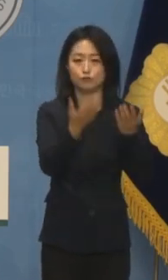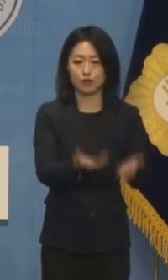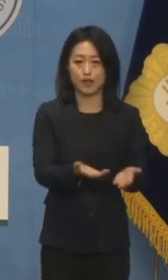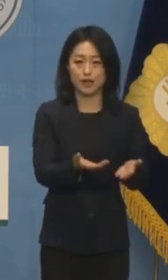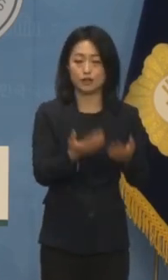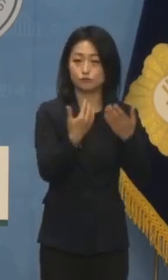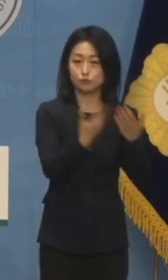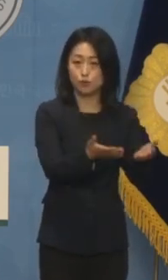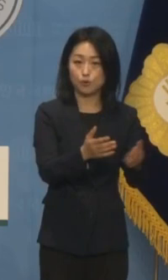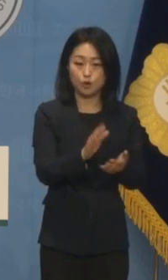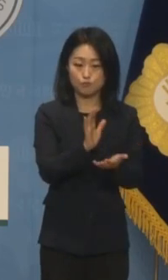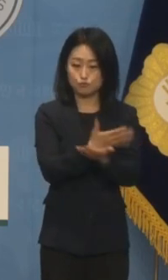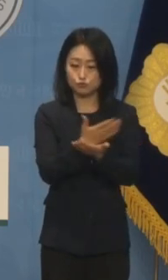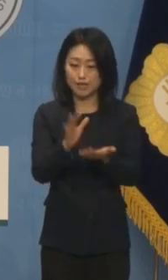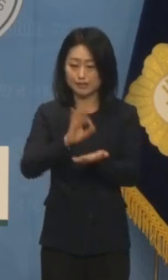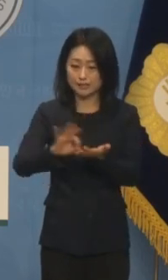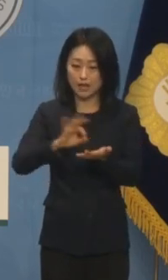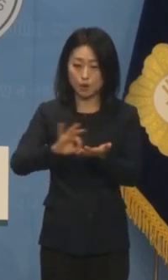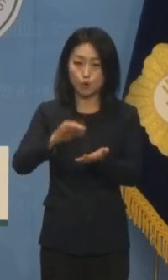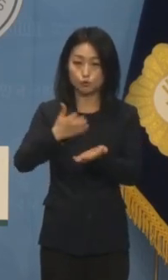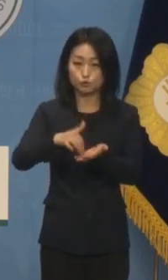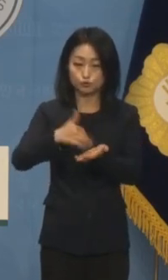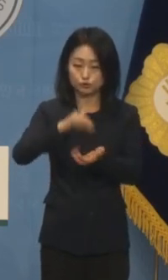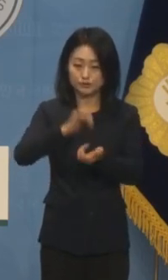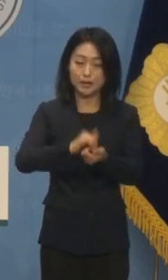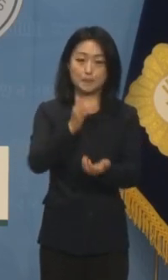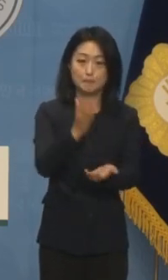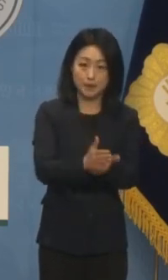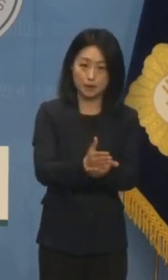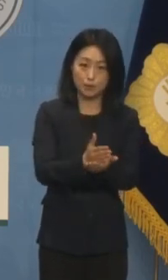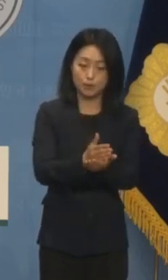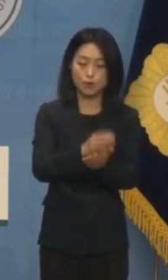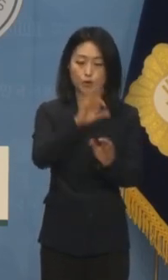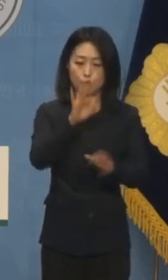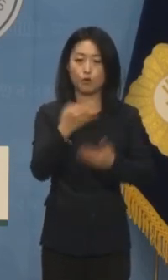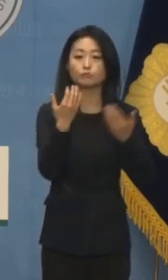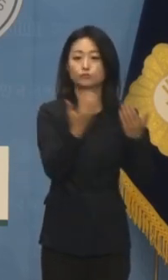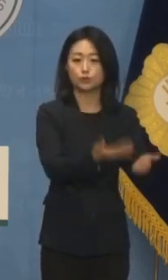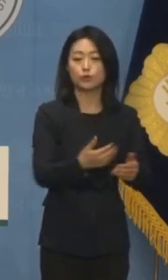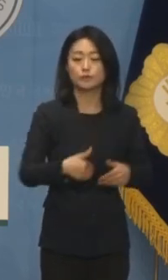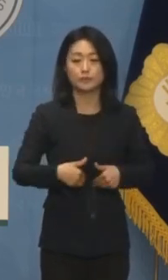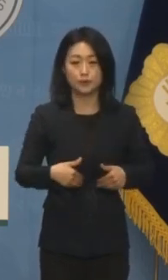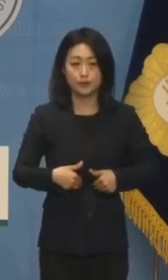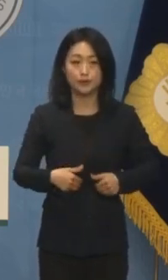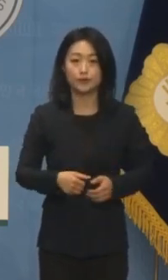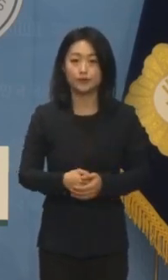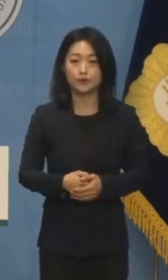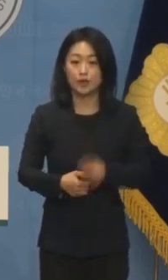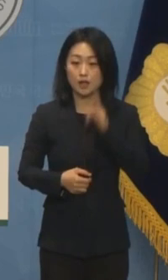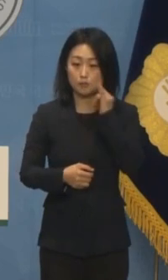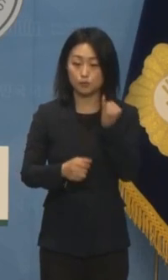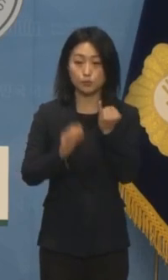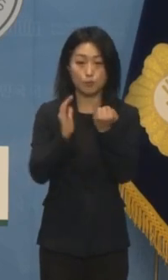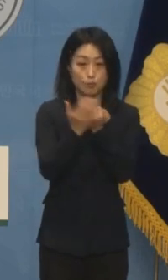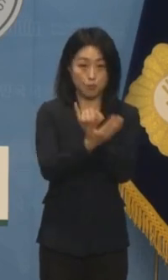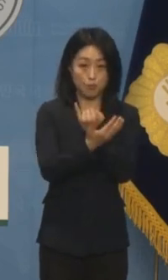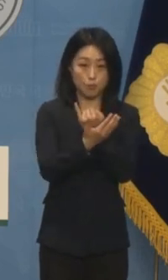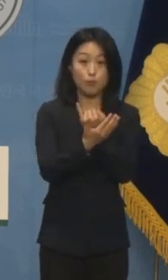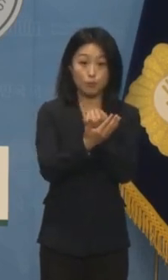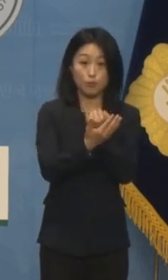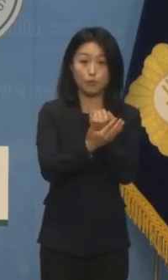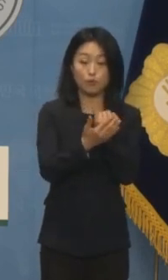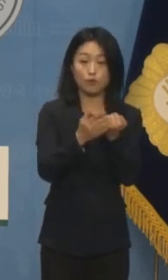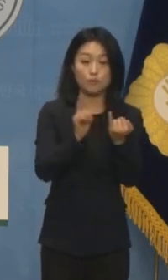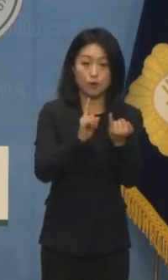제한을 없애고 사용기간 전체에 대해 유급화를 했습니다. 모성보호는 출산에 따른 배우자의